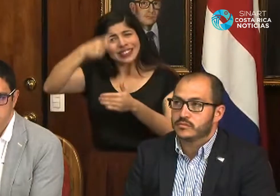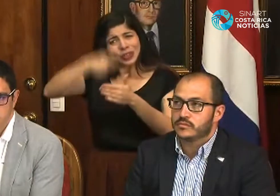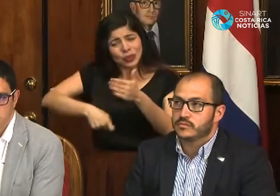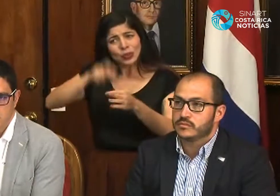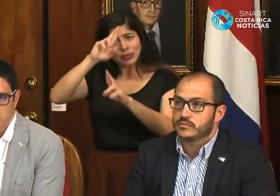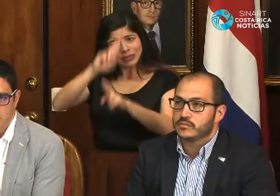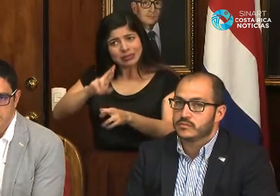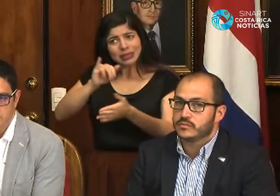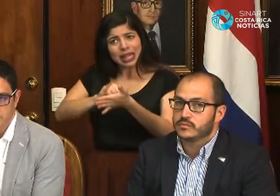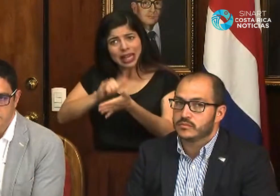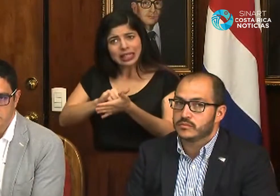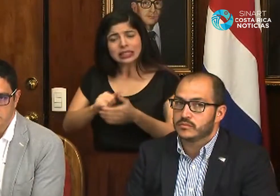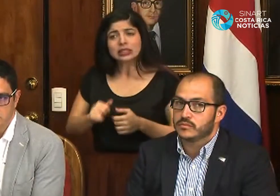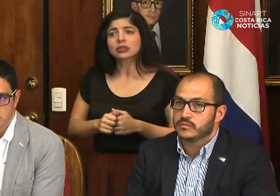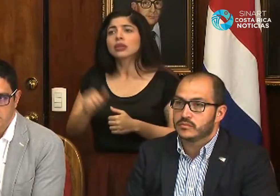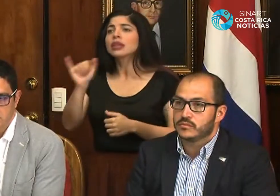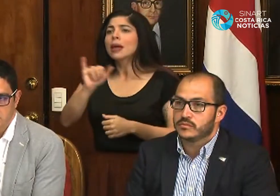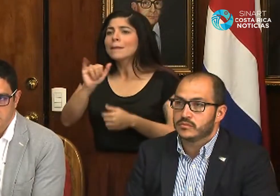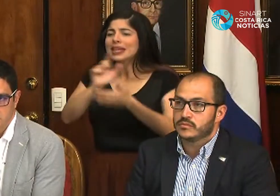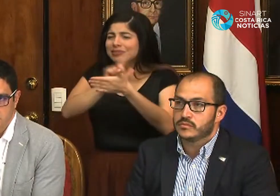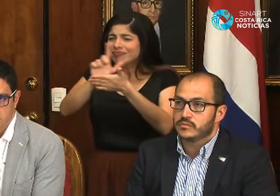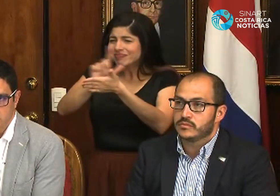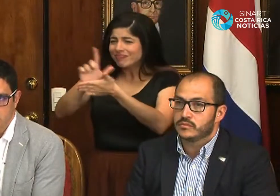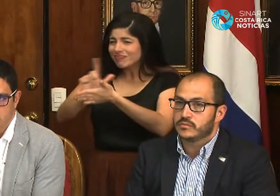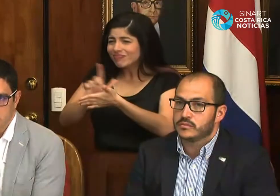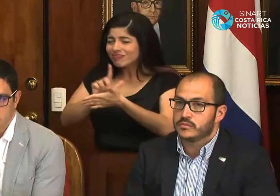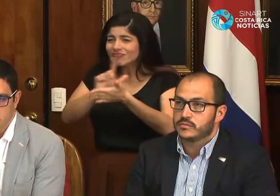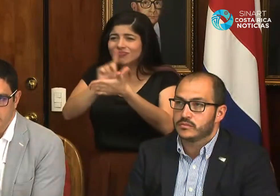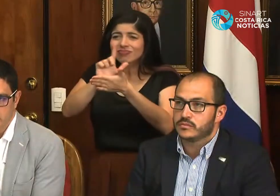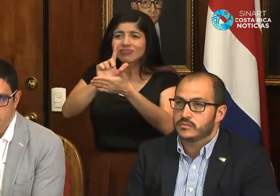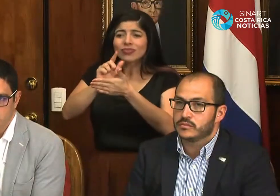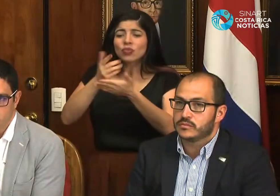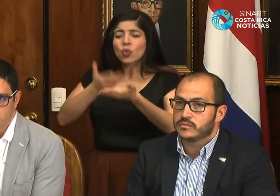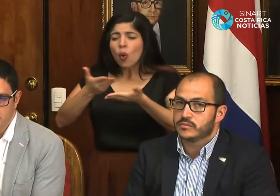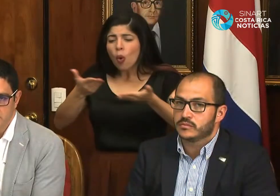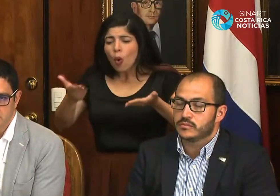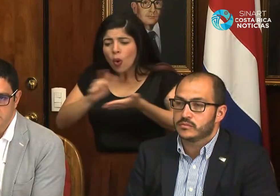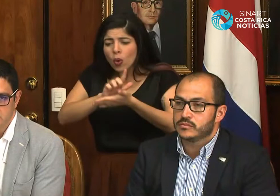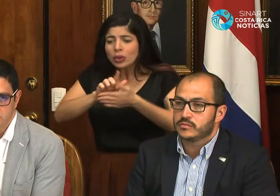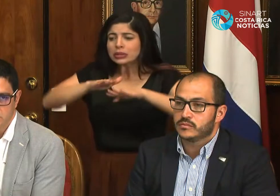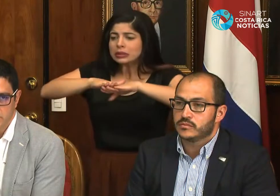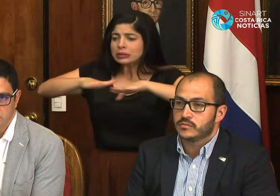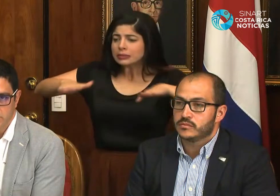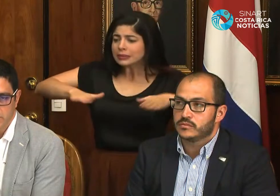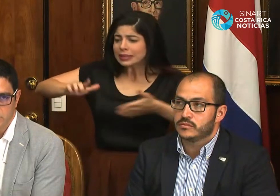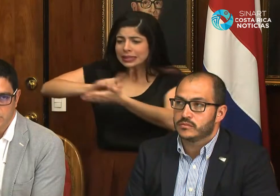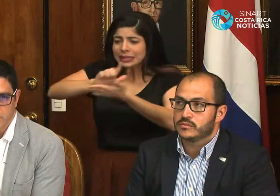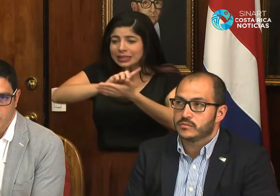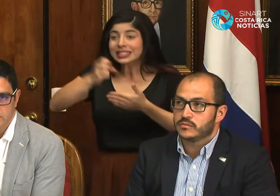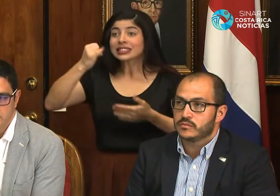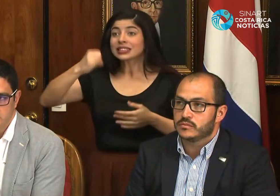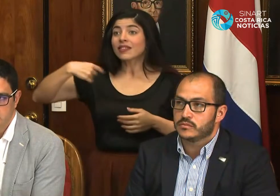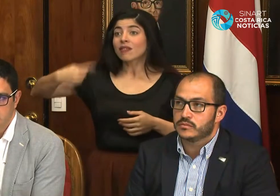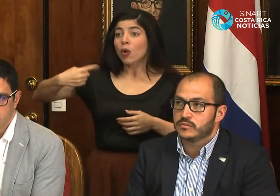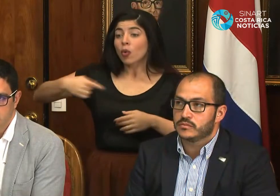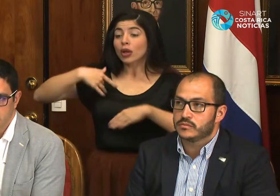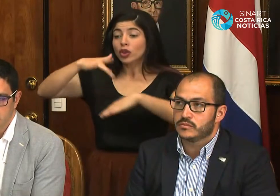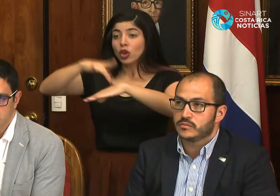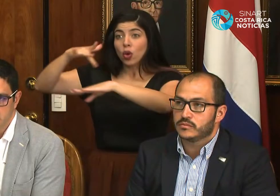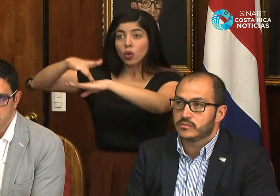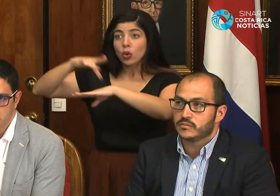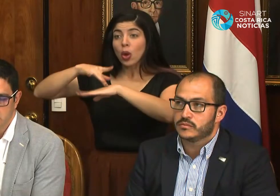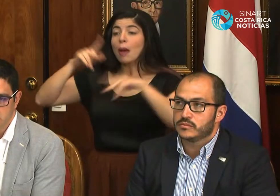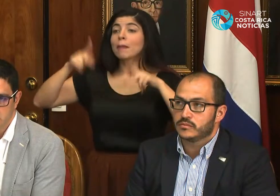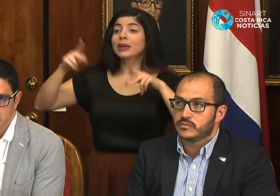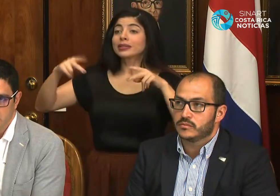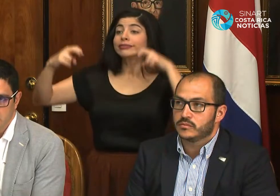eso. La desinfección de todos los objetos y superficies que son de contacto frecuente entre